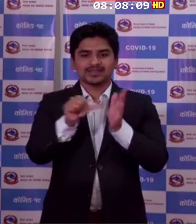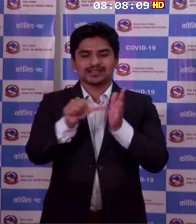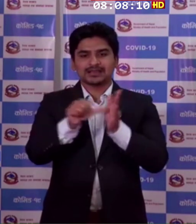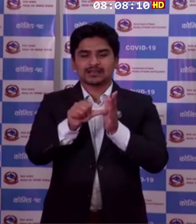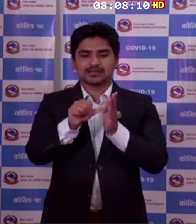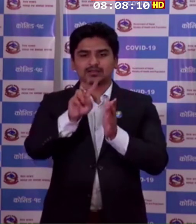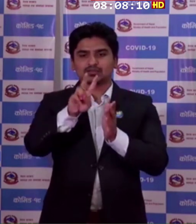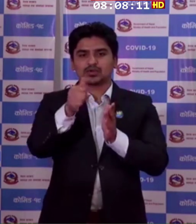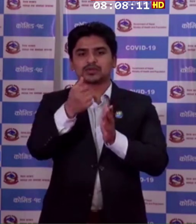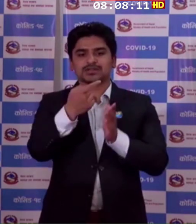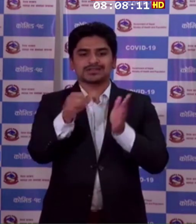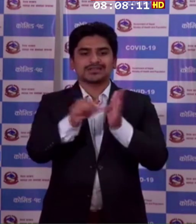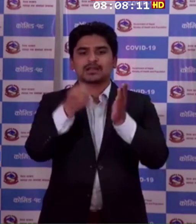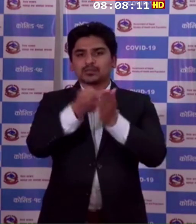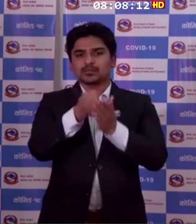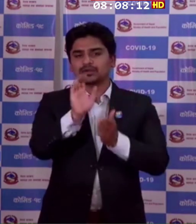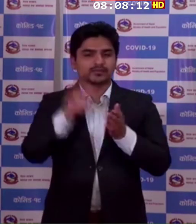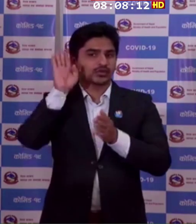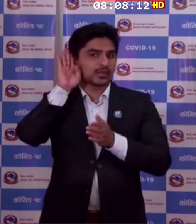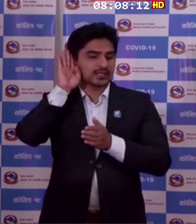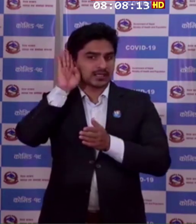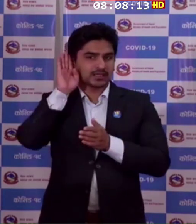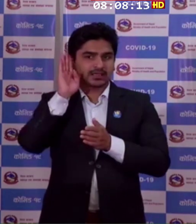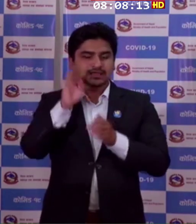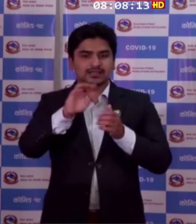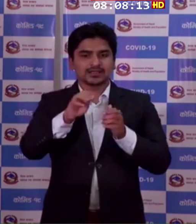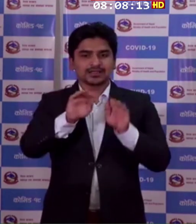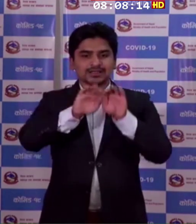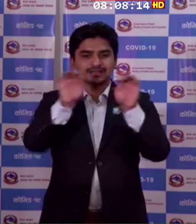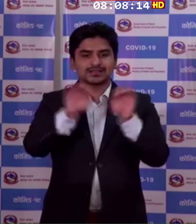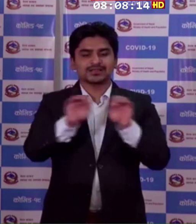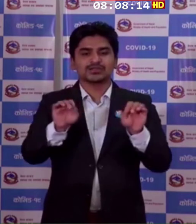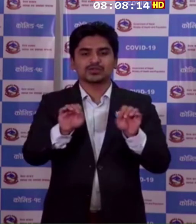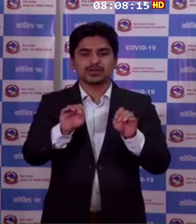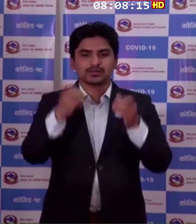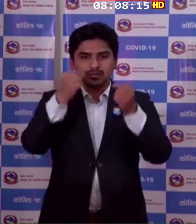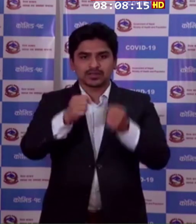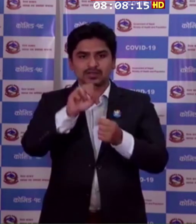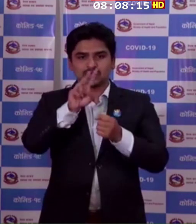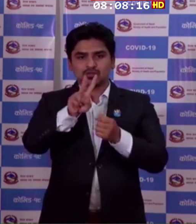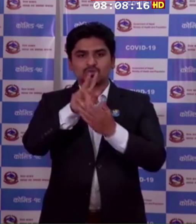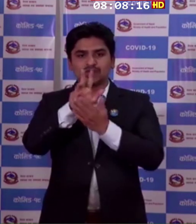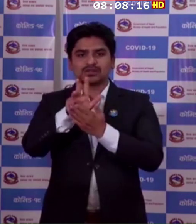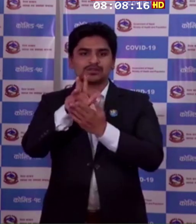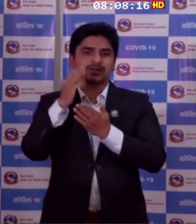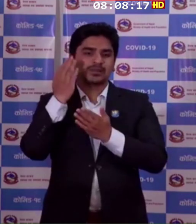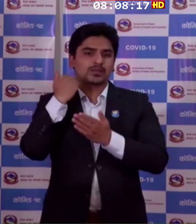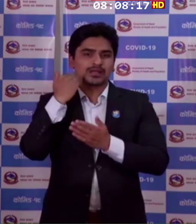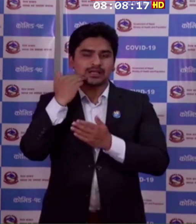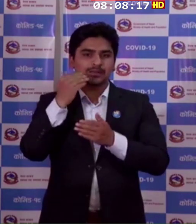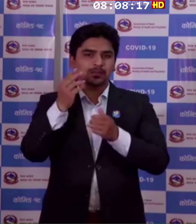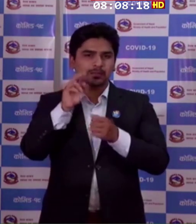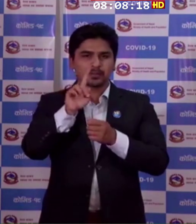26,691, RDT 65,749 को परीक्षण भइसकेको छ भने क्वारेन्टाइनमा 16 जना,